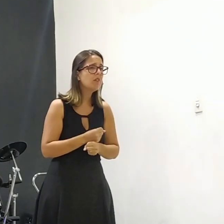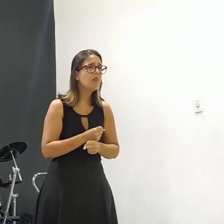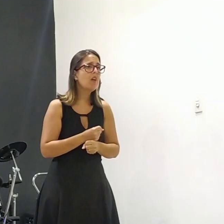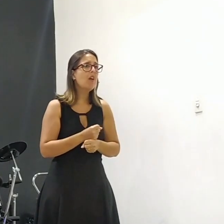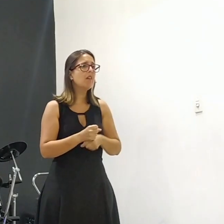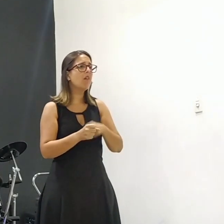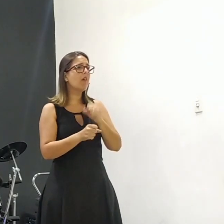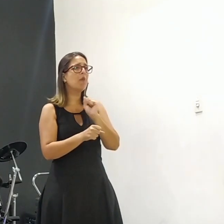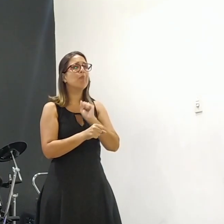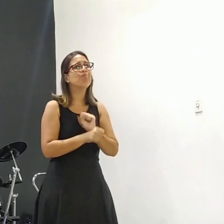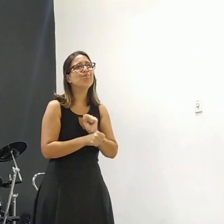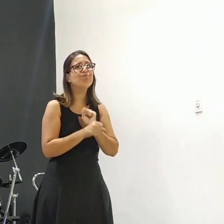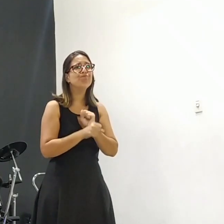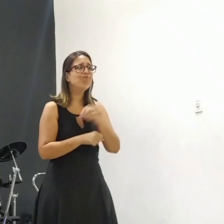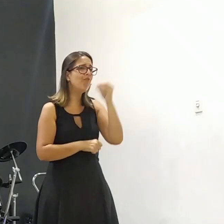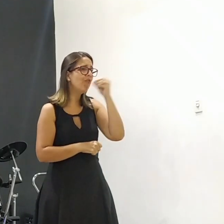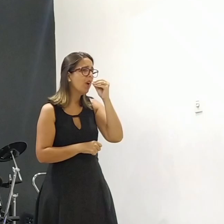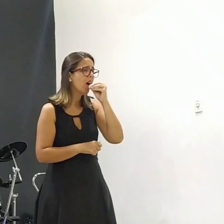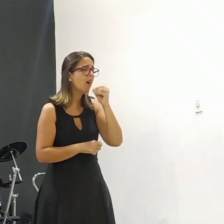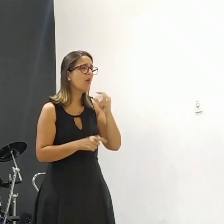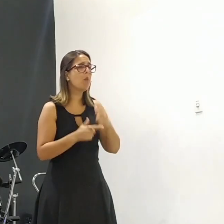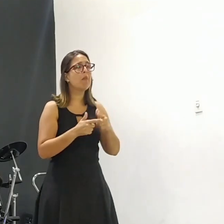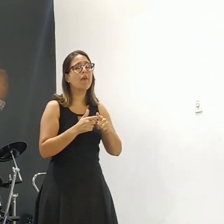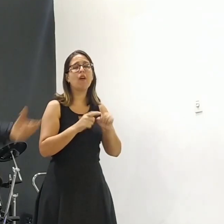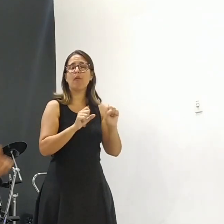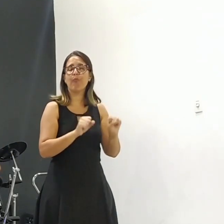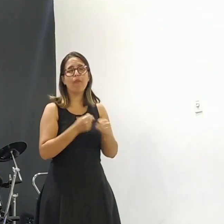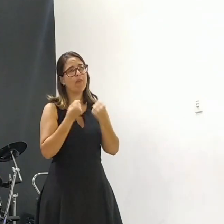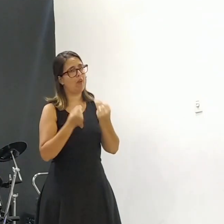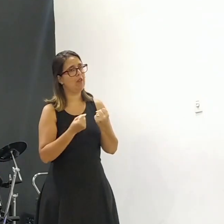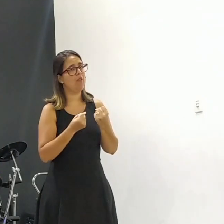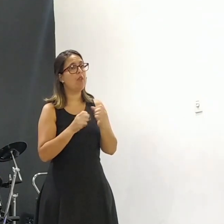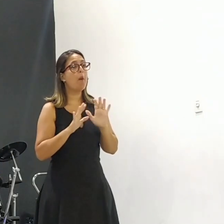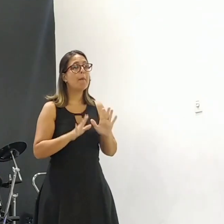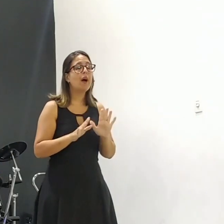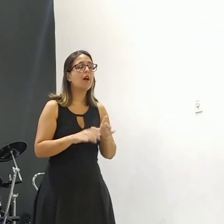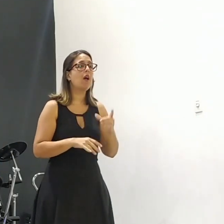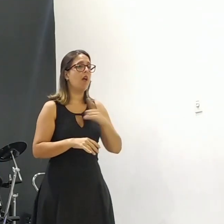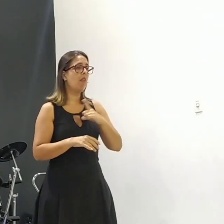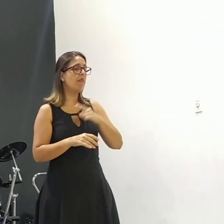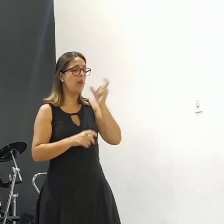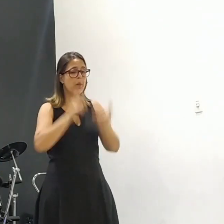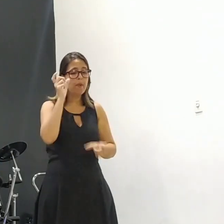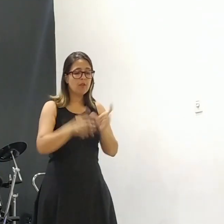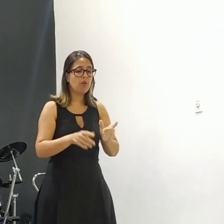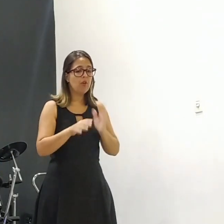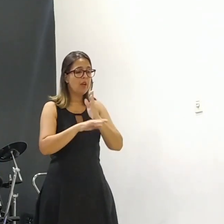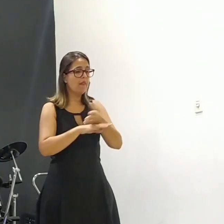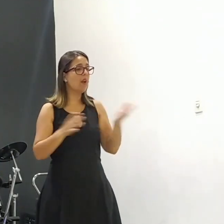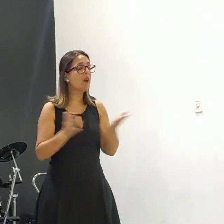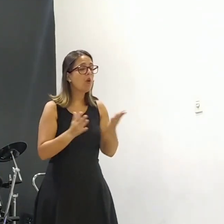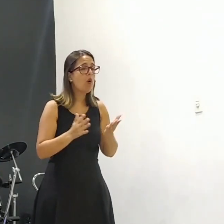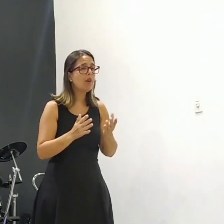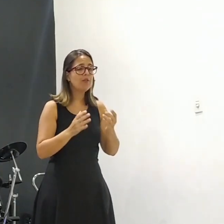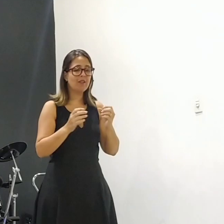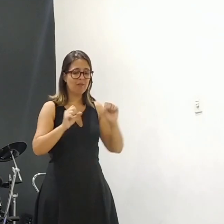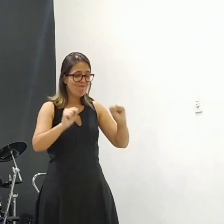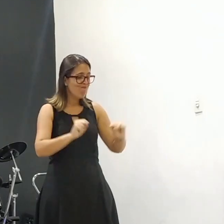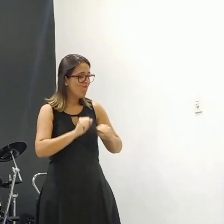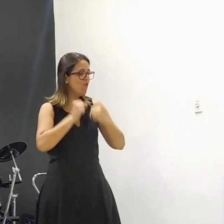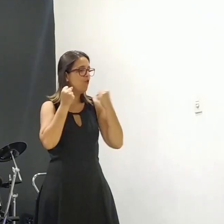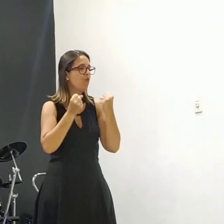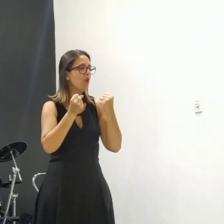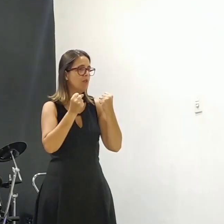água no joelho, porque está se entregando, está buscando, né? Está se lançando na obra. Então,